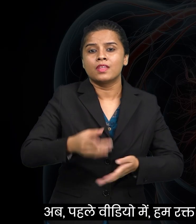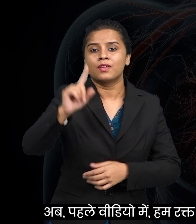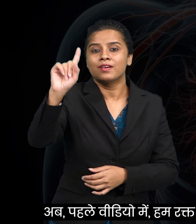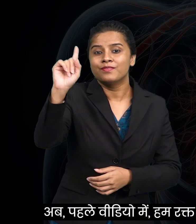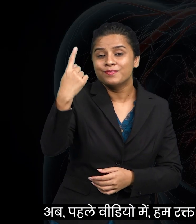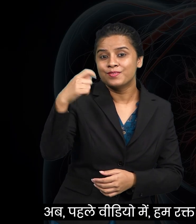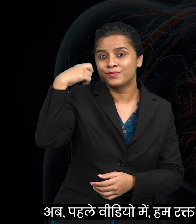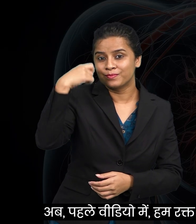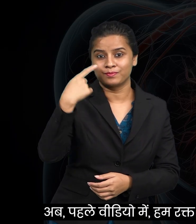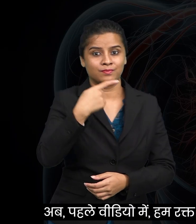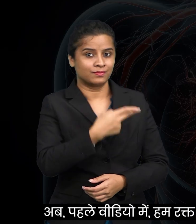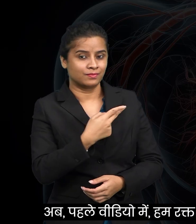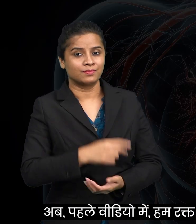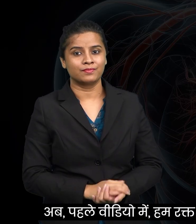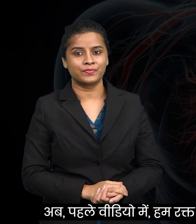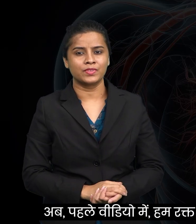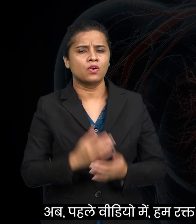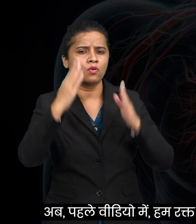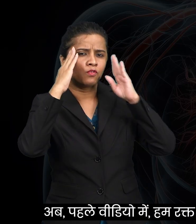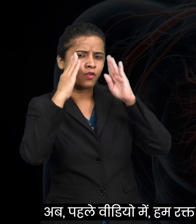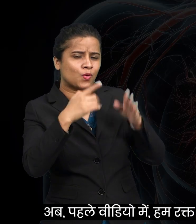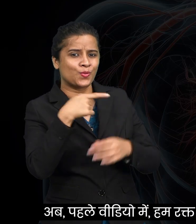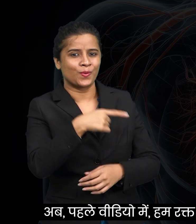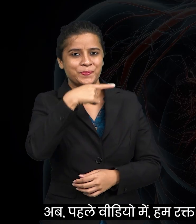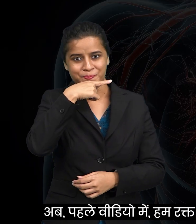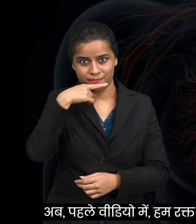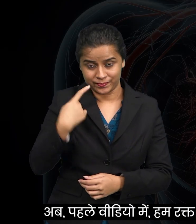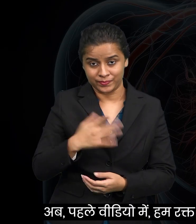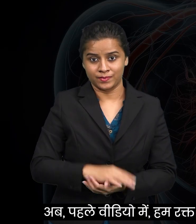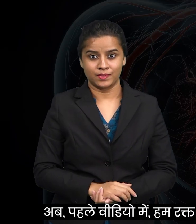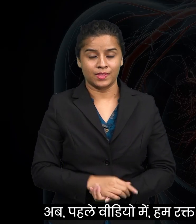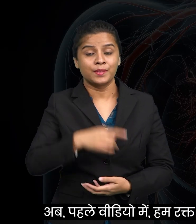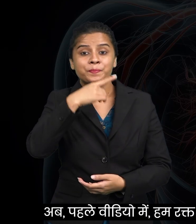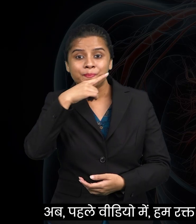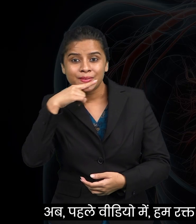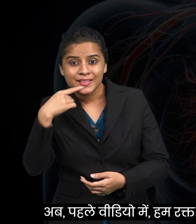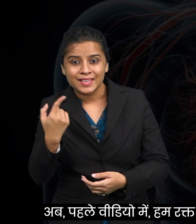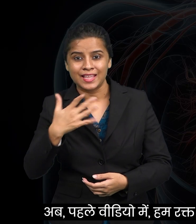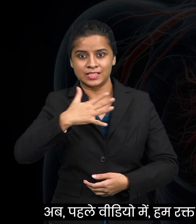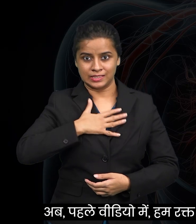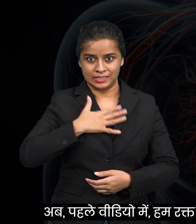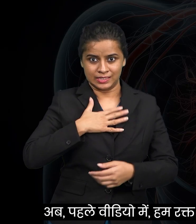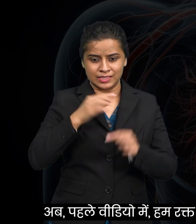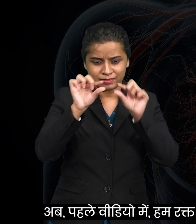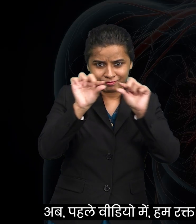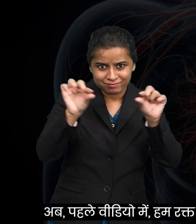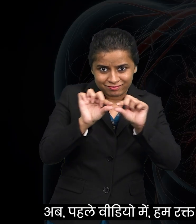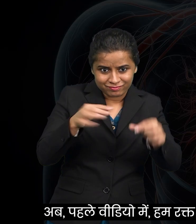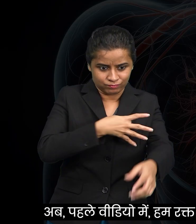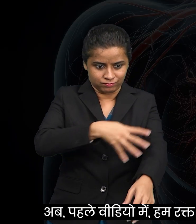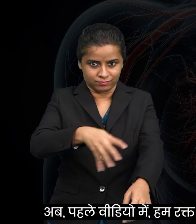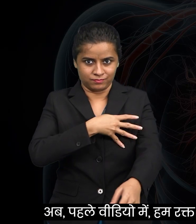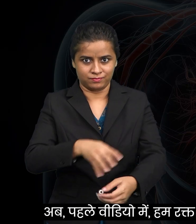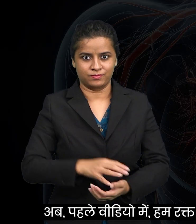अब पहले वीडियो में हम रक्त और रक्तवाहिकाओं पर ध्यान केंद्रित करेंगे।